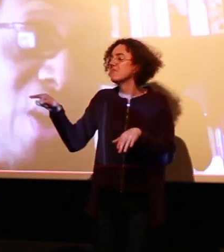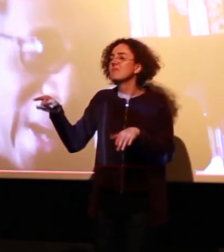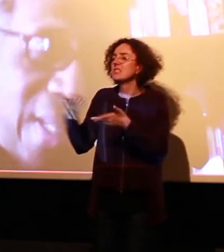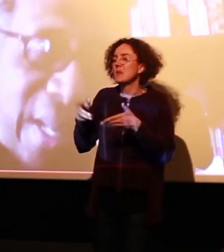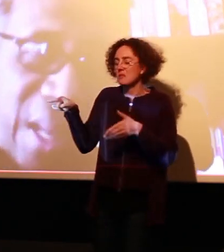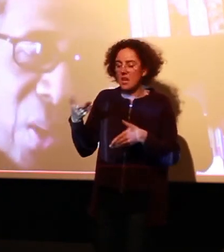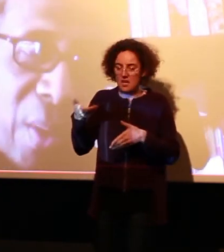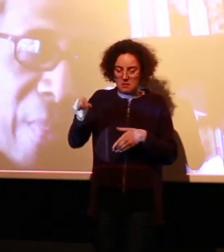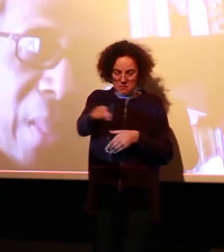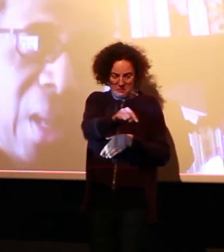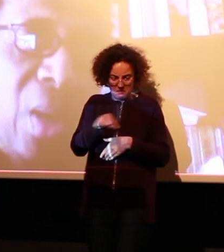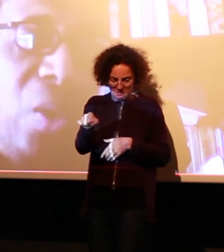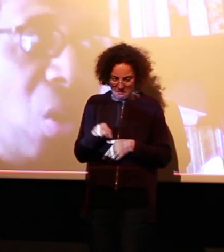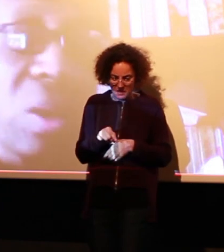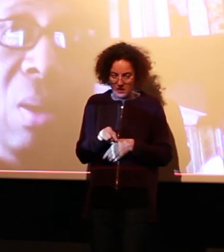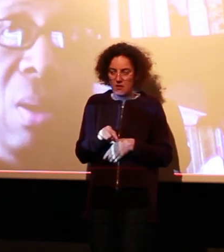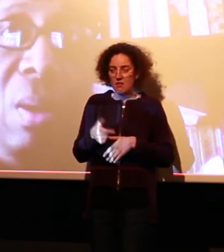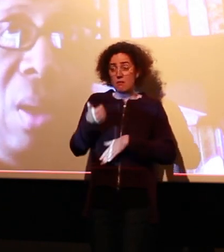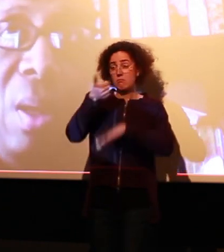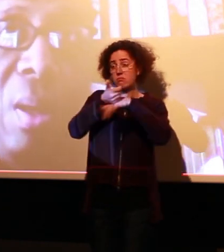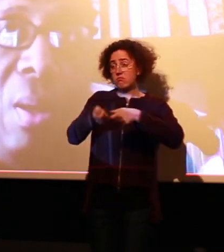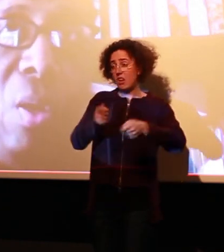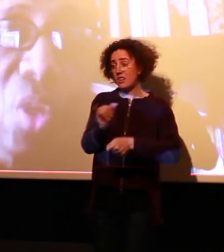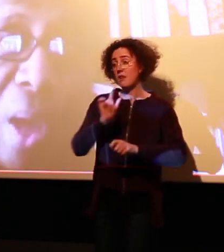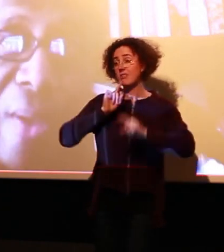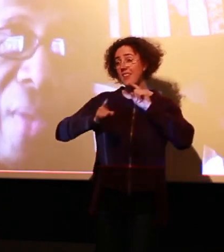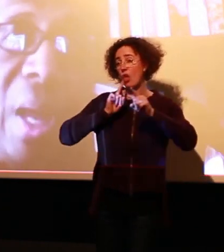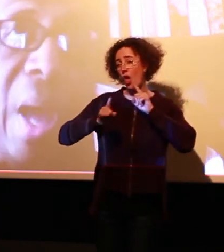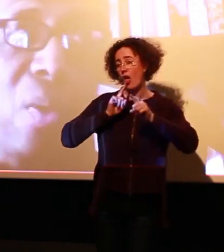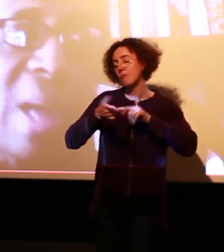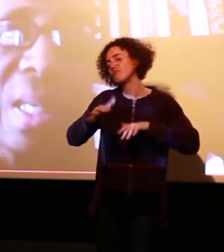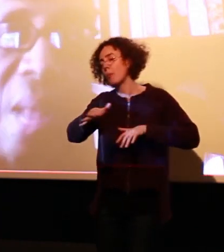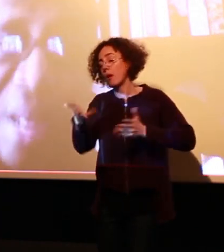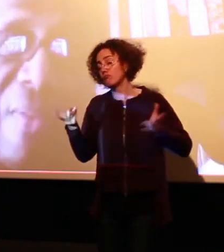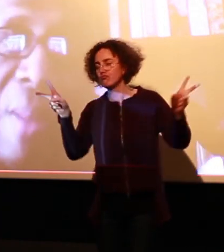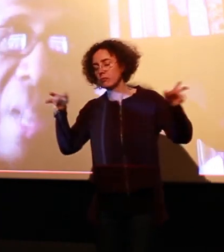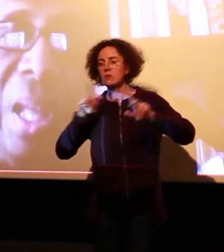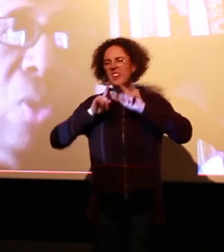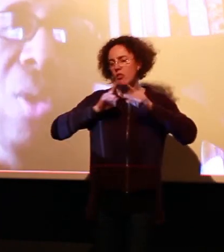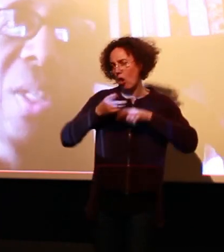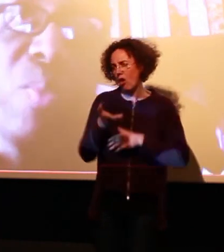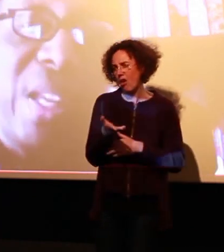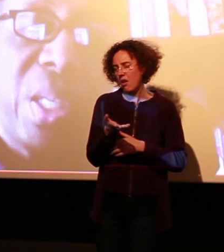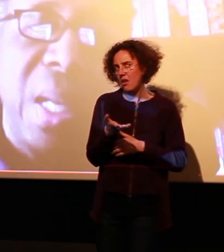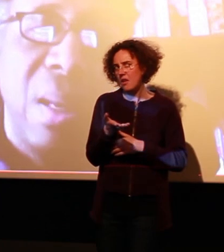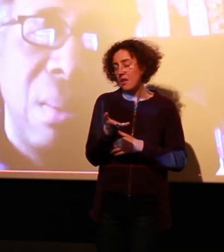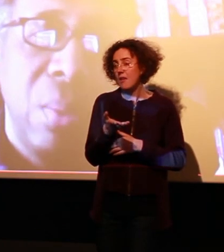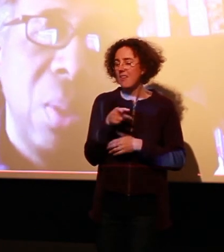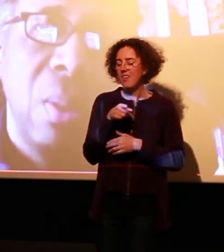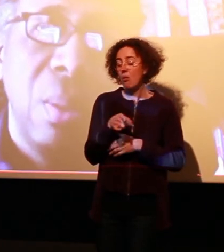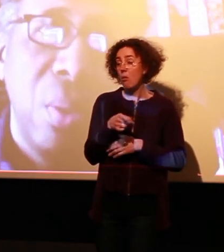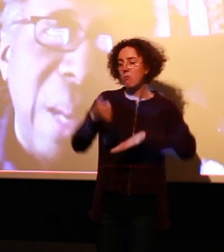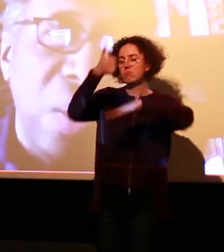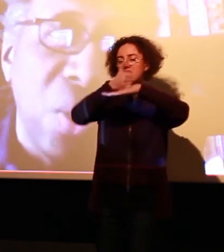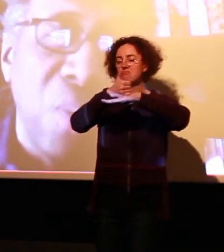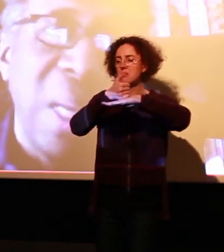gens-là restent à l'extérieur. Donc, lorsqu'on a affaire à une masse analphabète et inculte, c'est plus facile